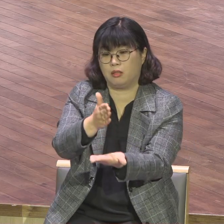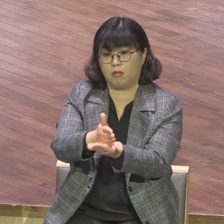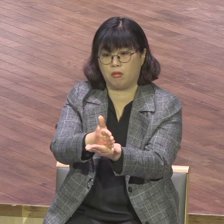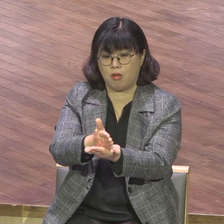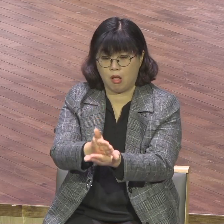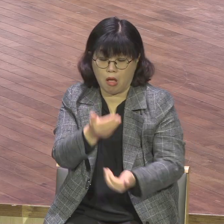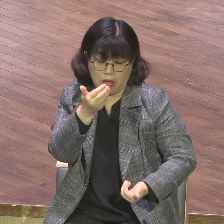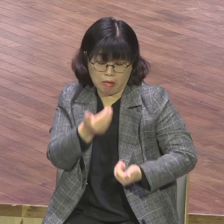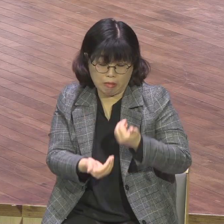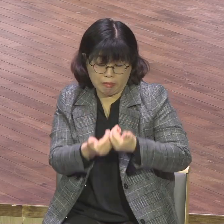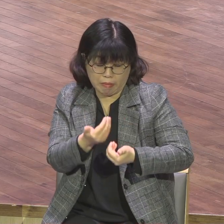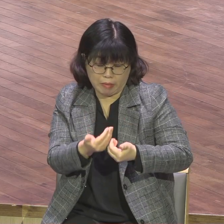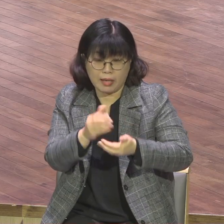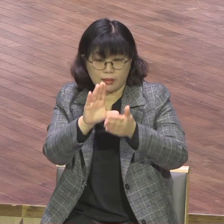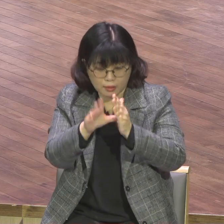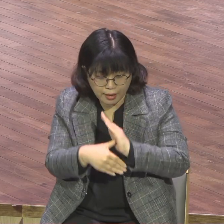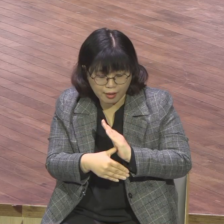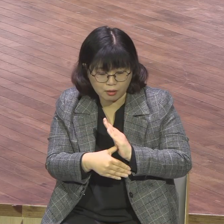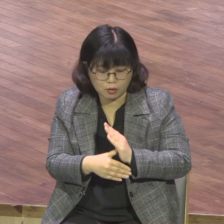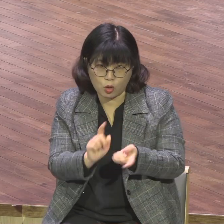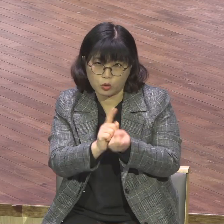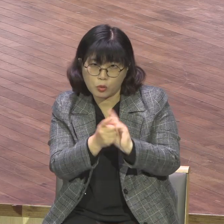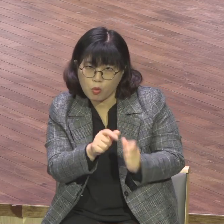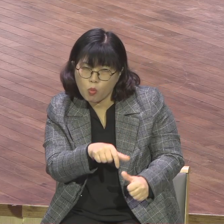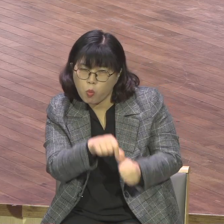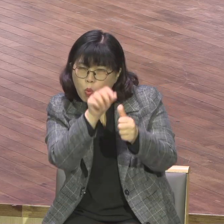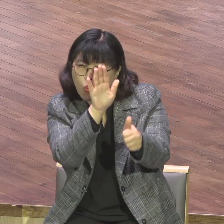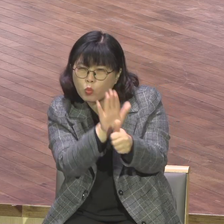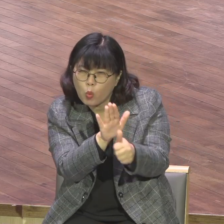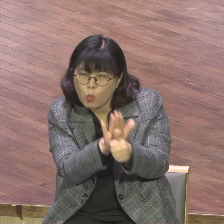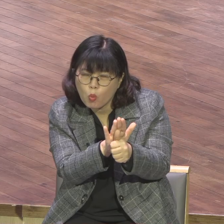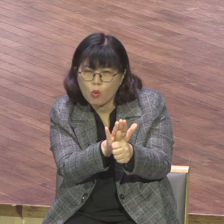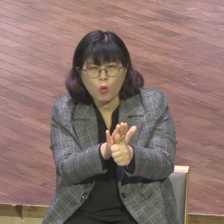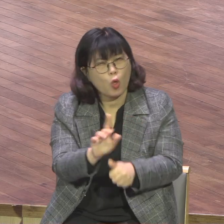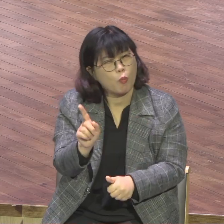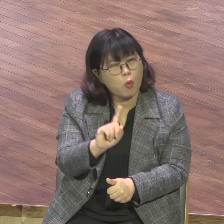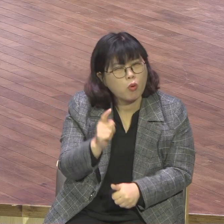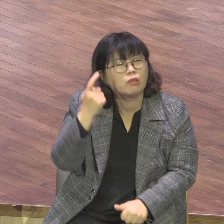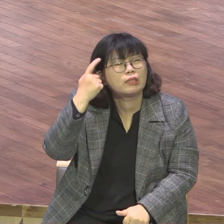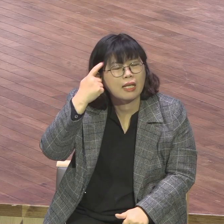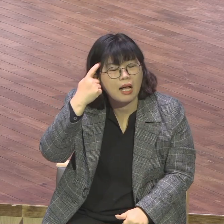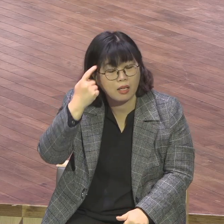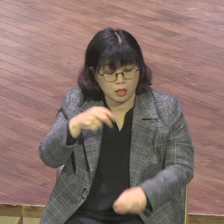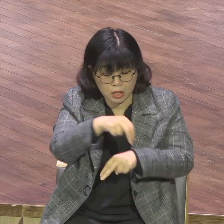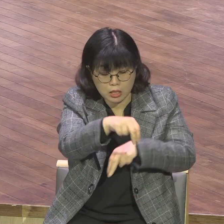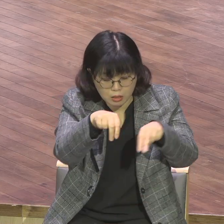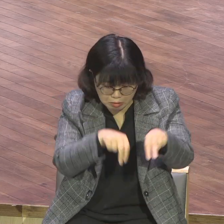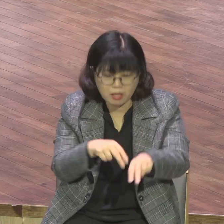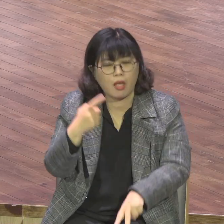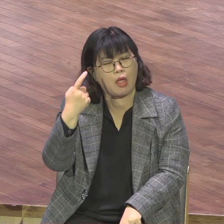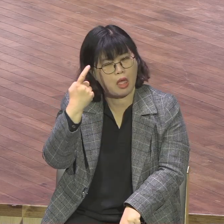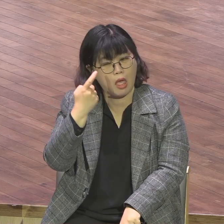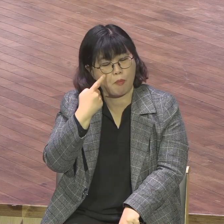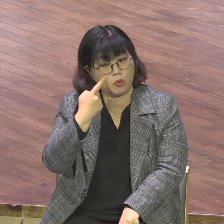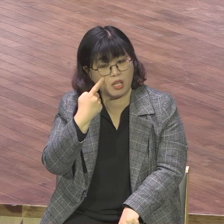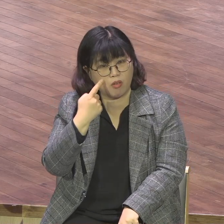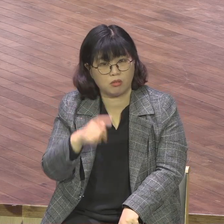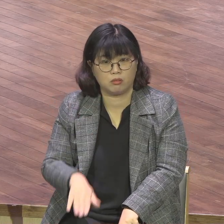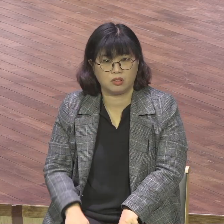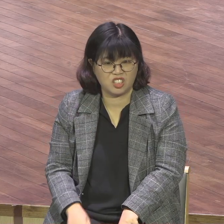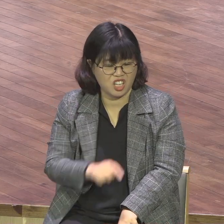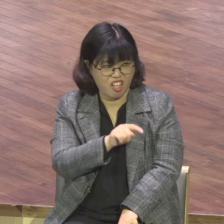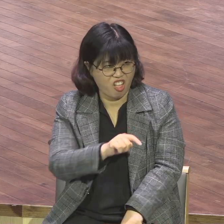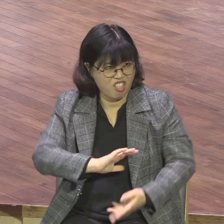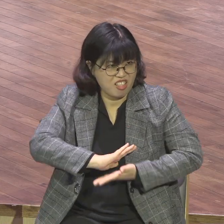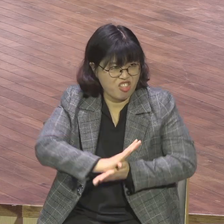서로를 살리는 복음적 언약 관계. 복음은 살리는 거예요. 죽이는 거 아니에요. 살리는